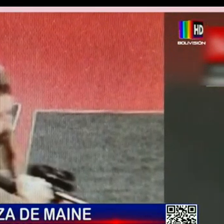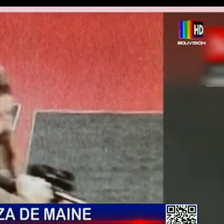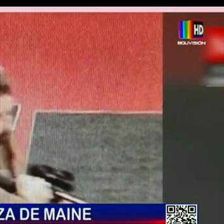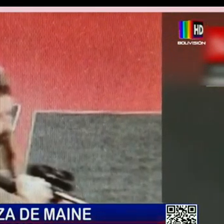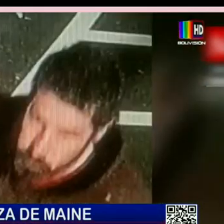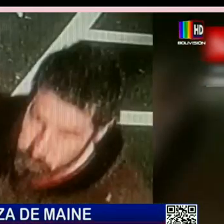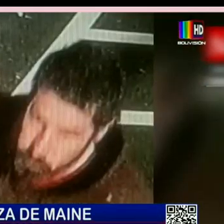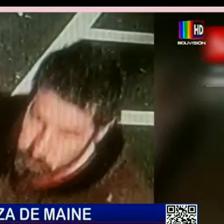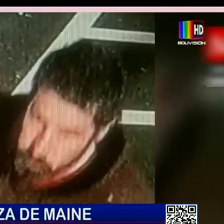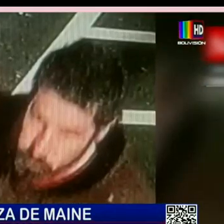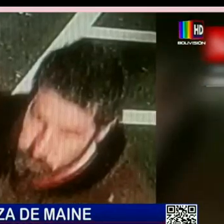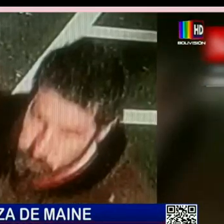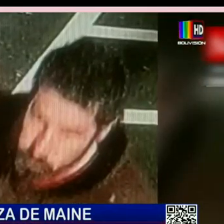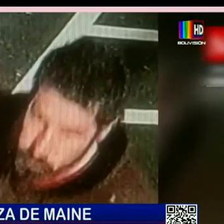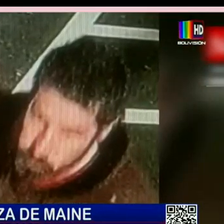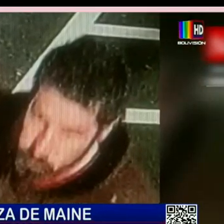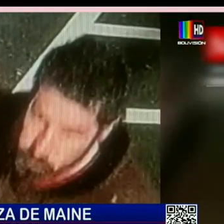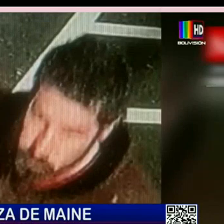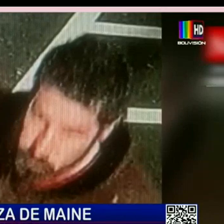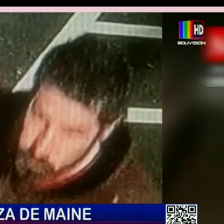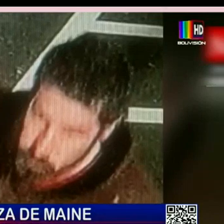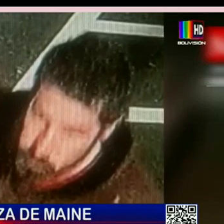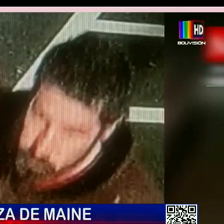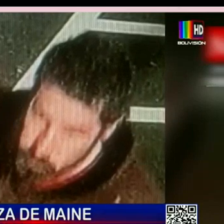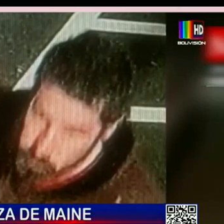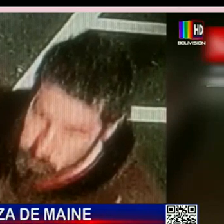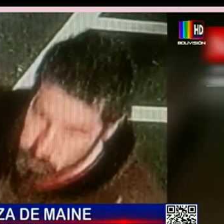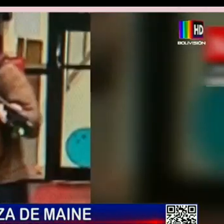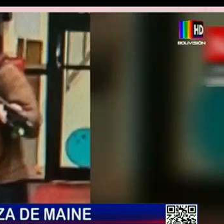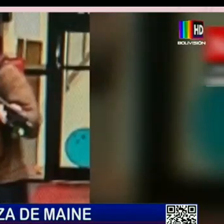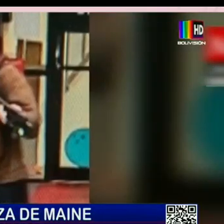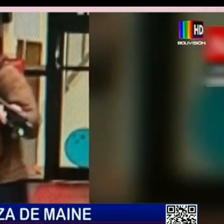aparente herida por un disparo autoinfligido.